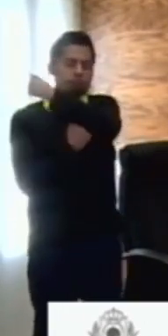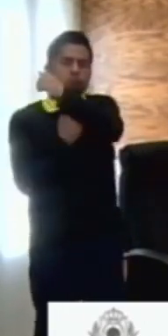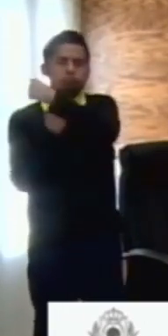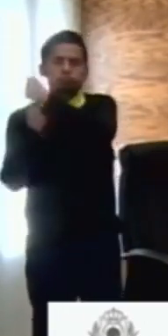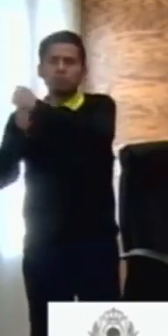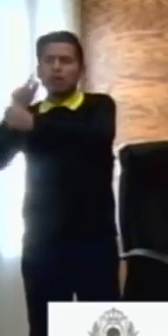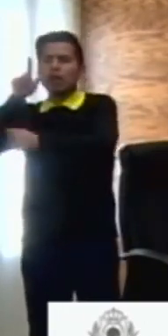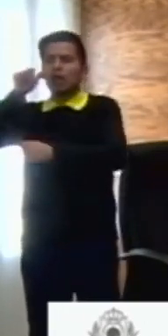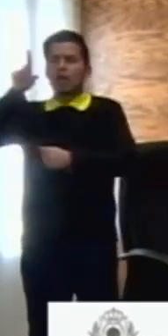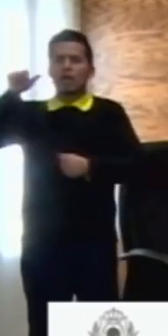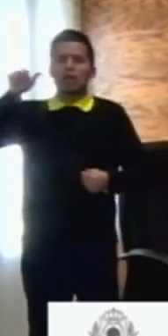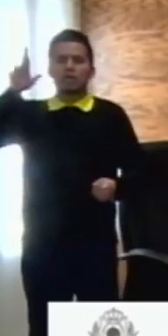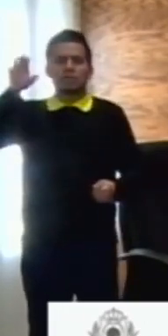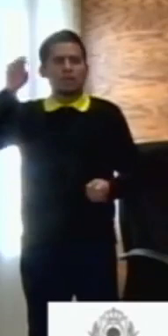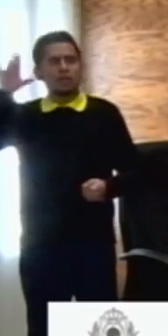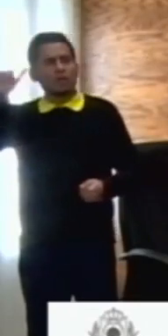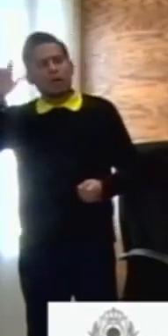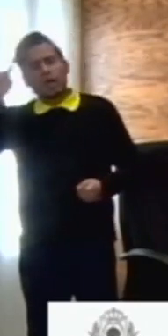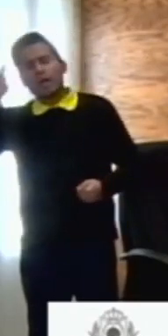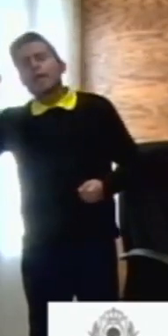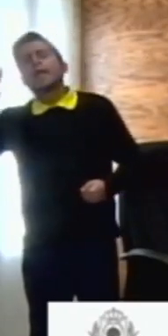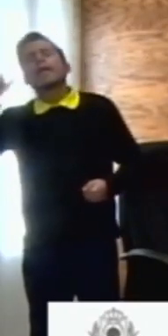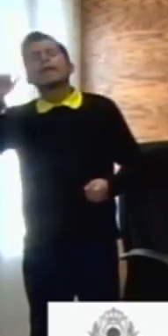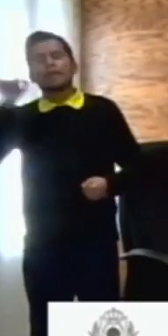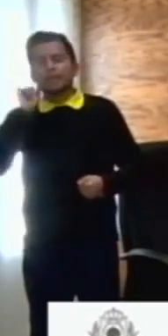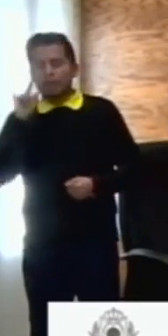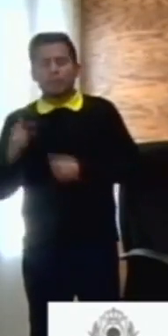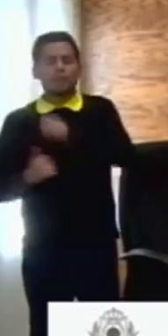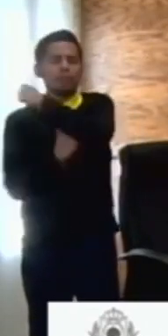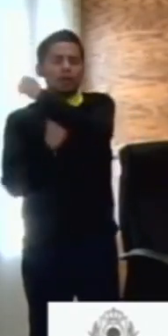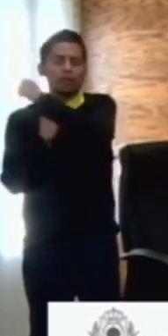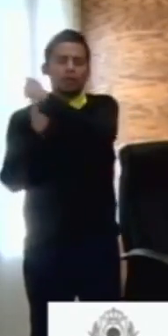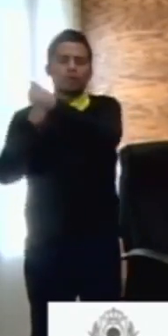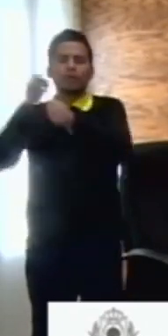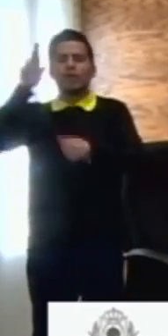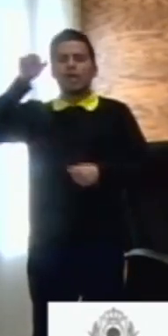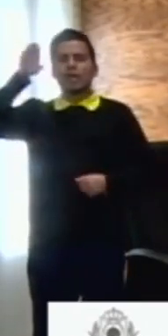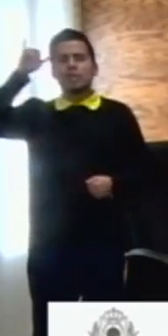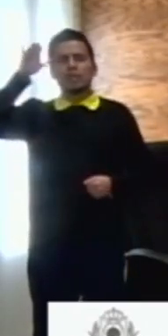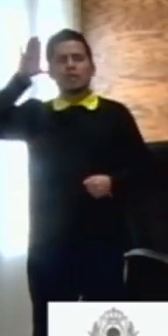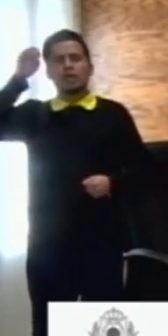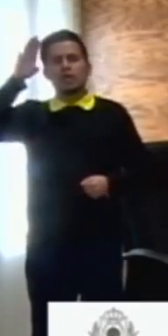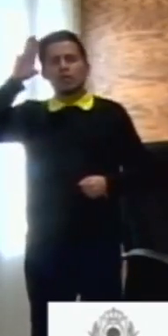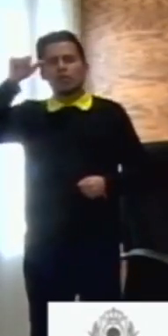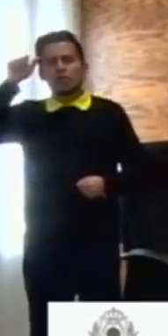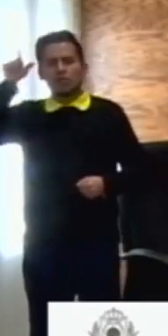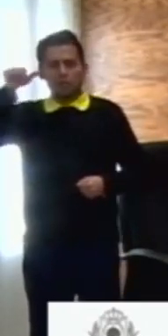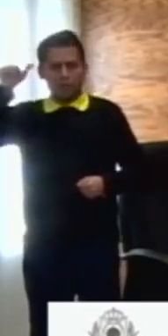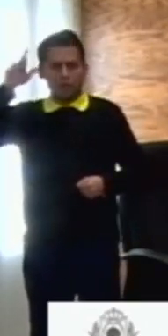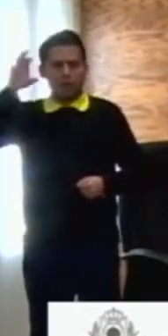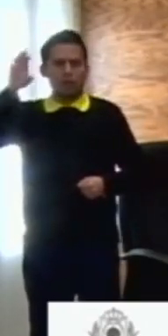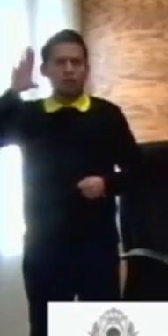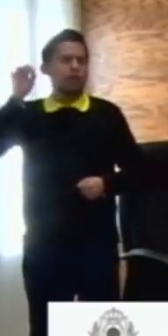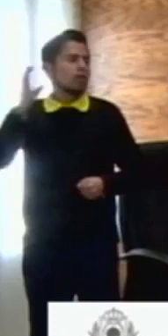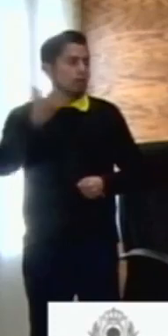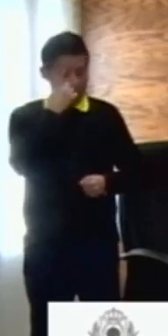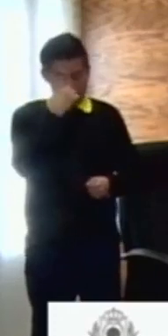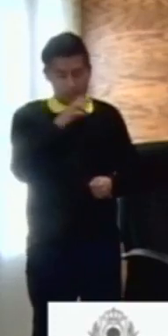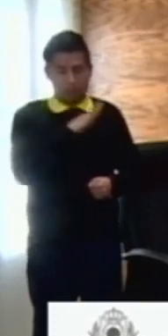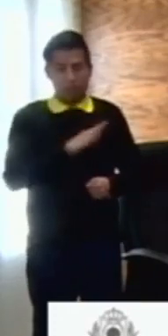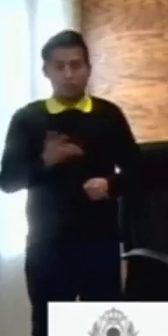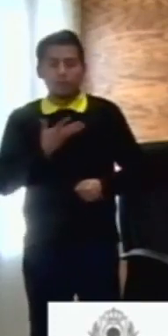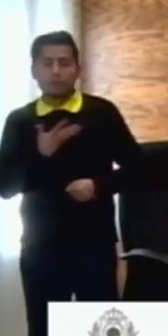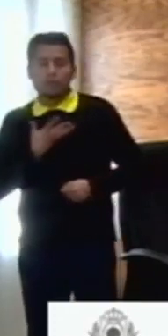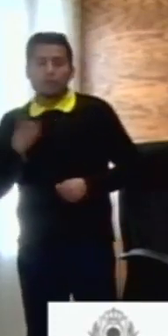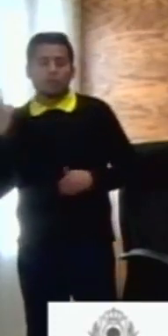Cárdenas y la Francisco Zarco aportando un caudal de 200 millones de metros cúbicos para abastecer